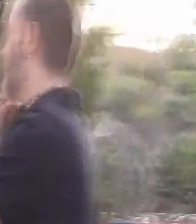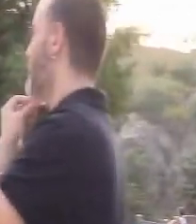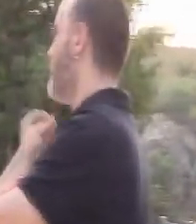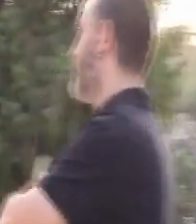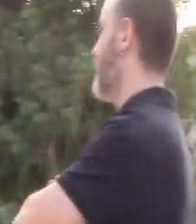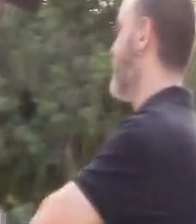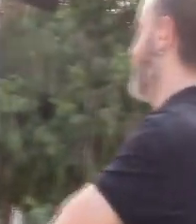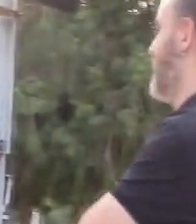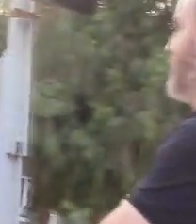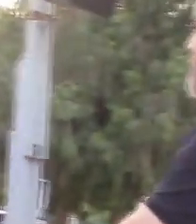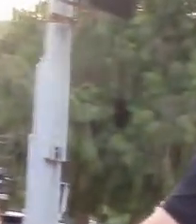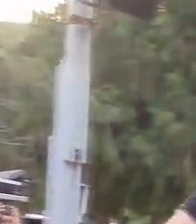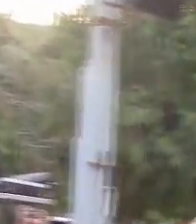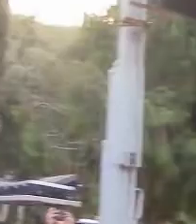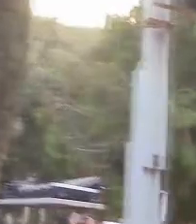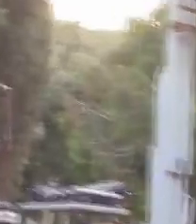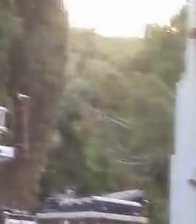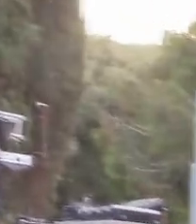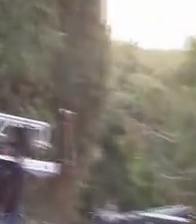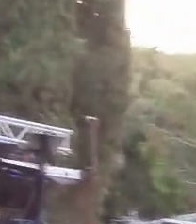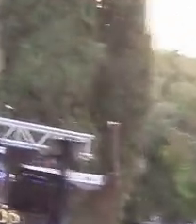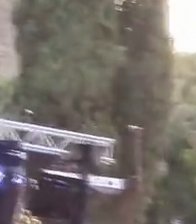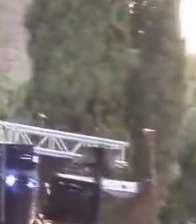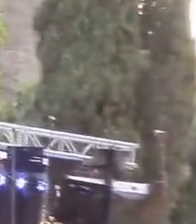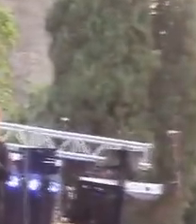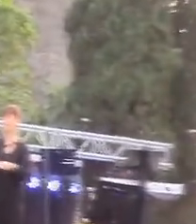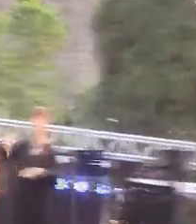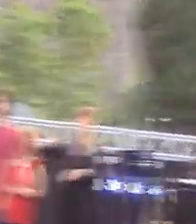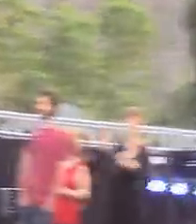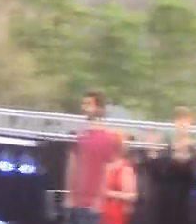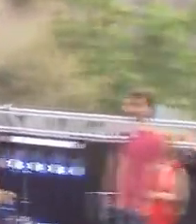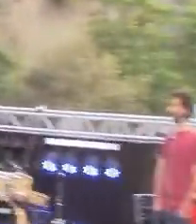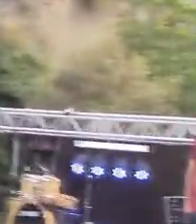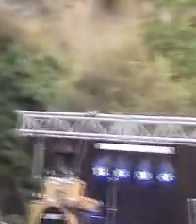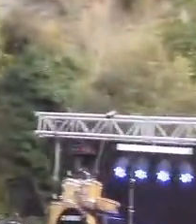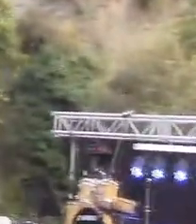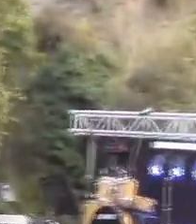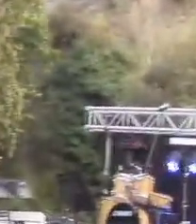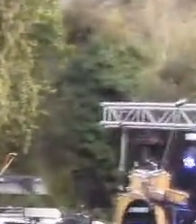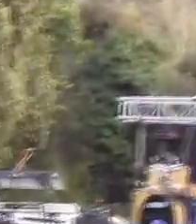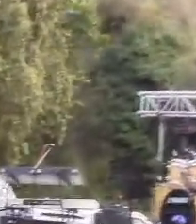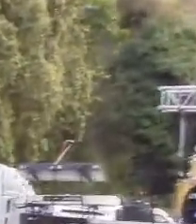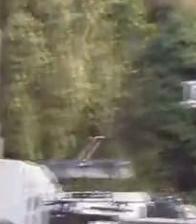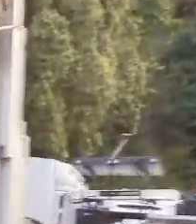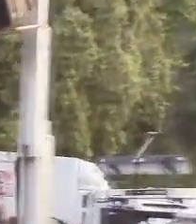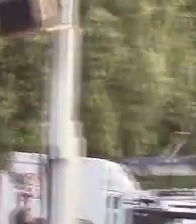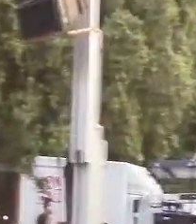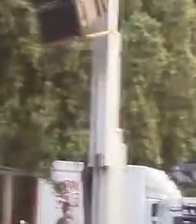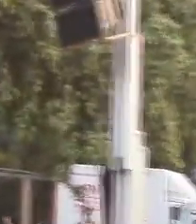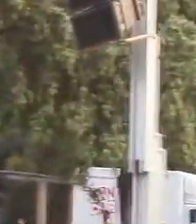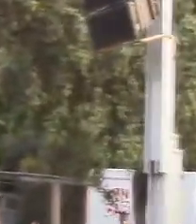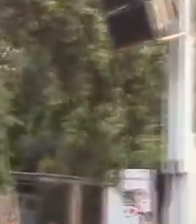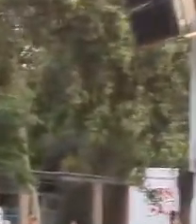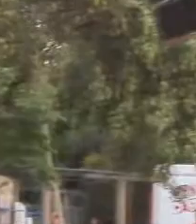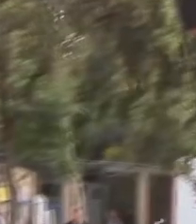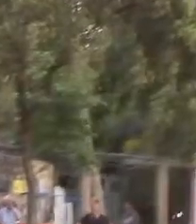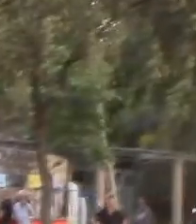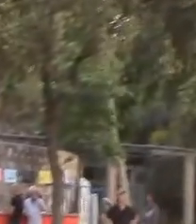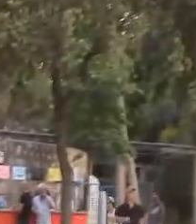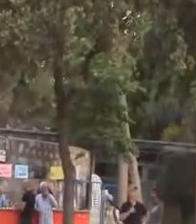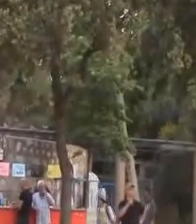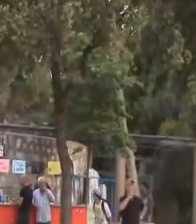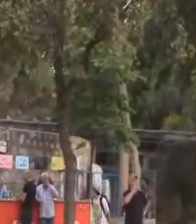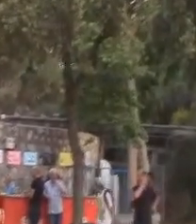de l'espai de gent gran del centre cívic, que ens està preparant aquí una magnífica botifarrada. Molt, molt, molt bona